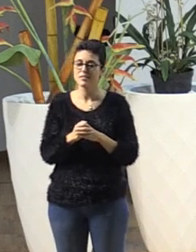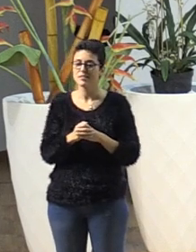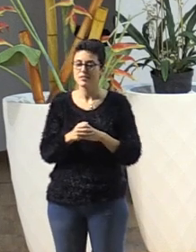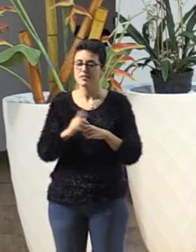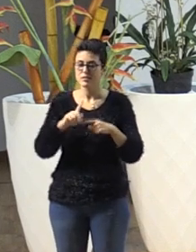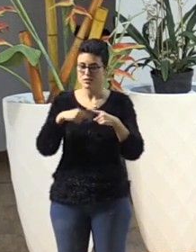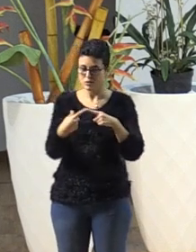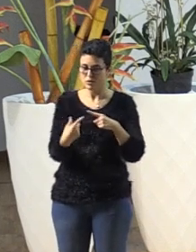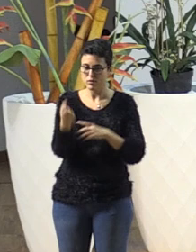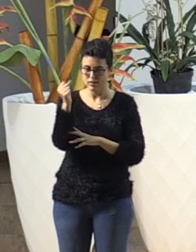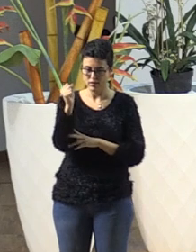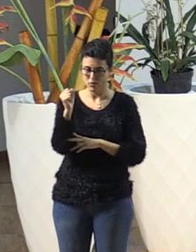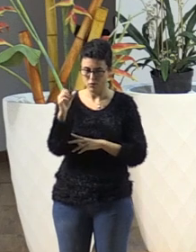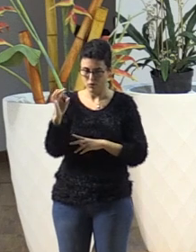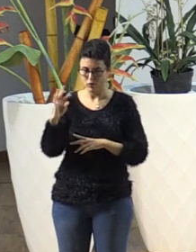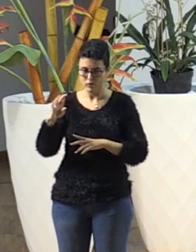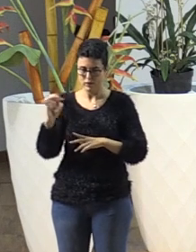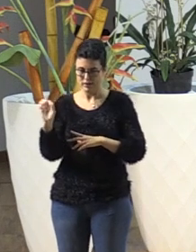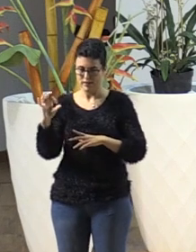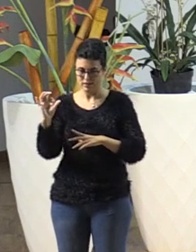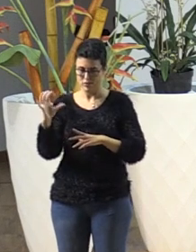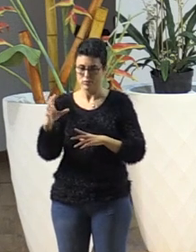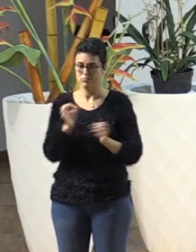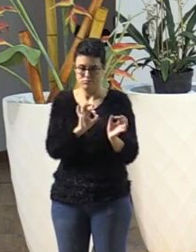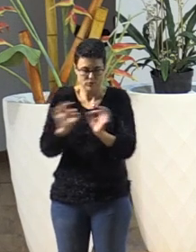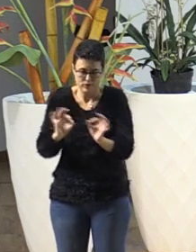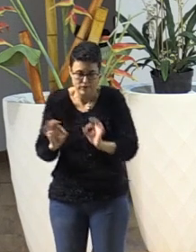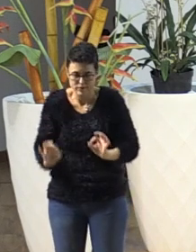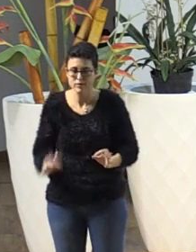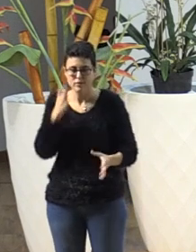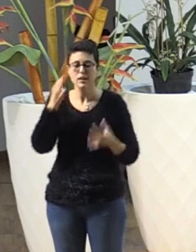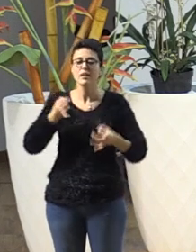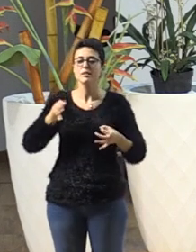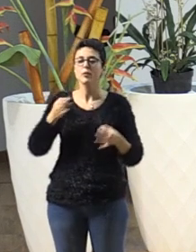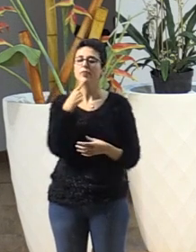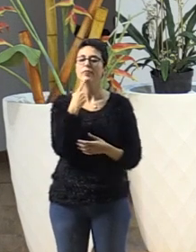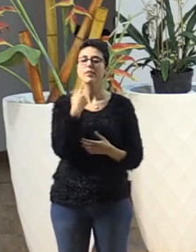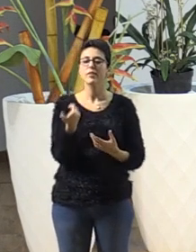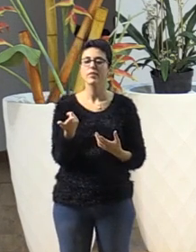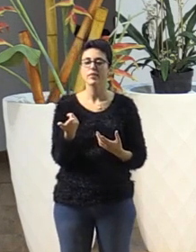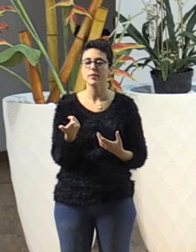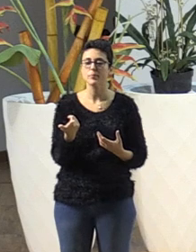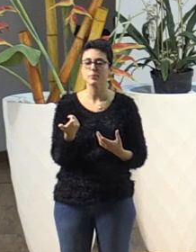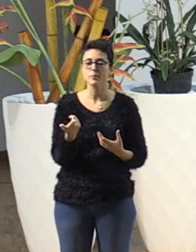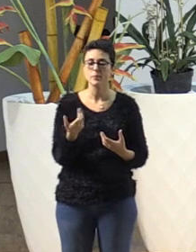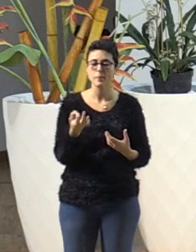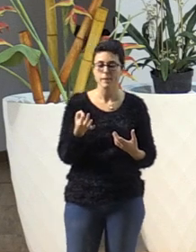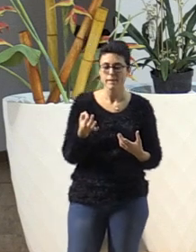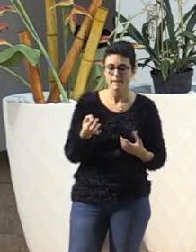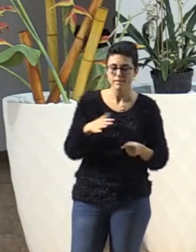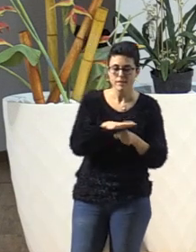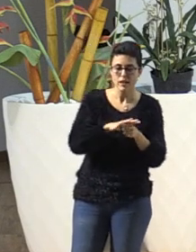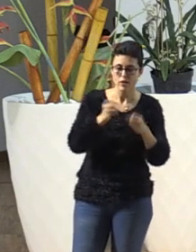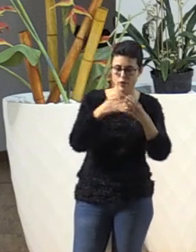entrar en internet. Es muy interesante porque recoge diferentes indicadores y te permite ver la salud de los barrios. La salud, que aquí recogen